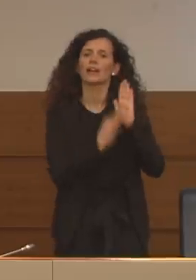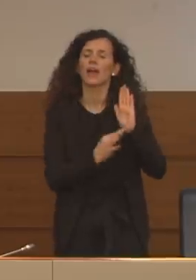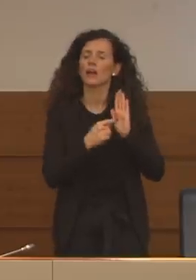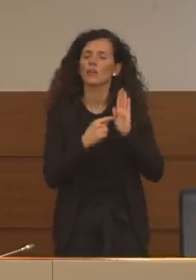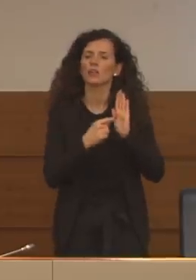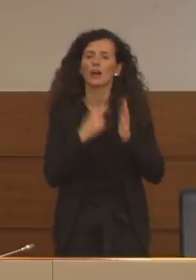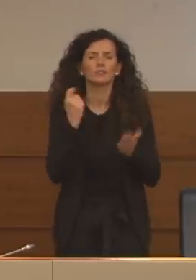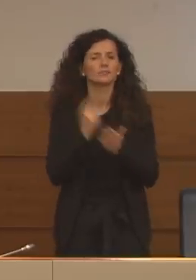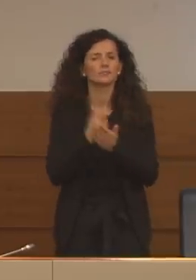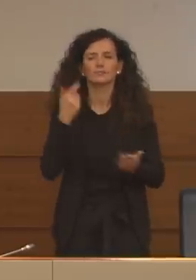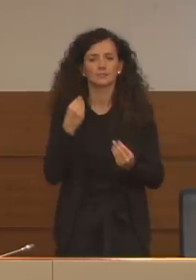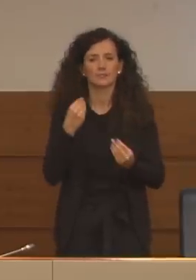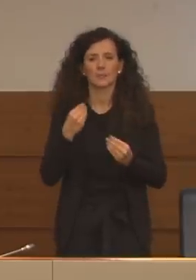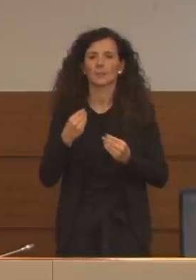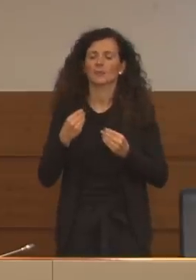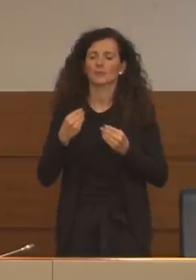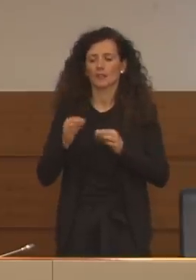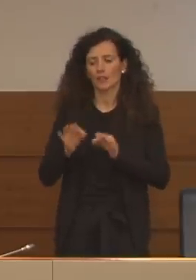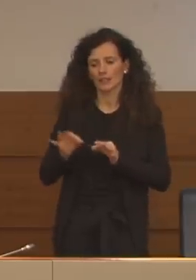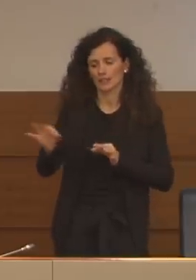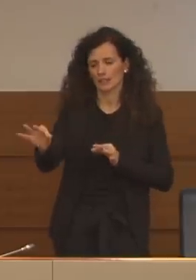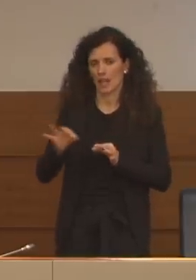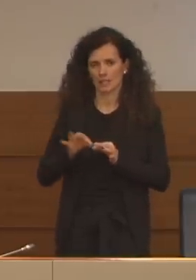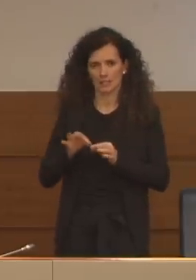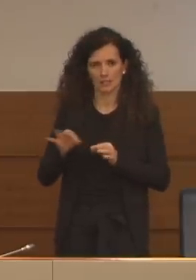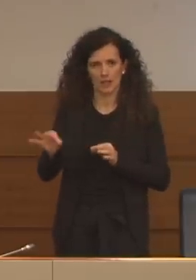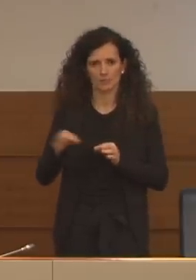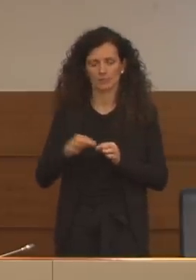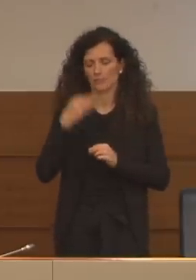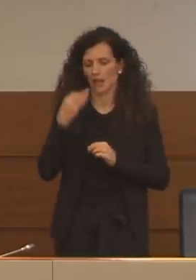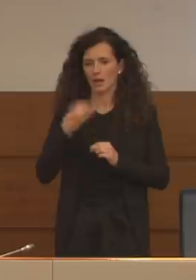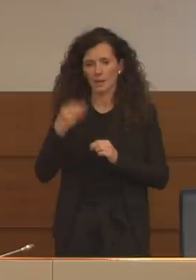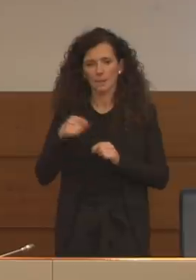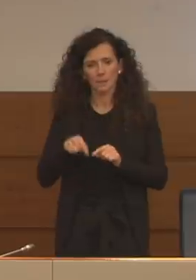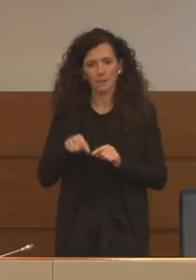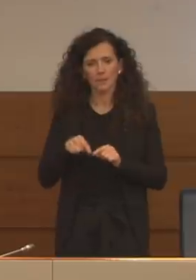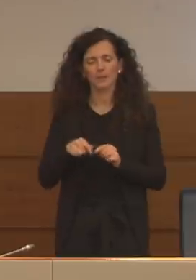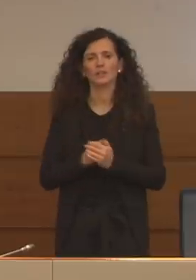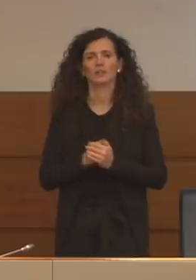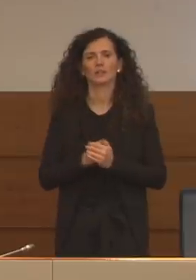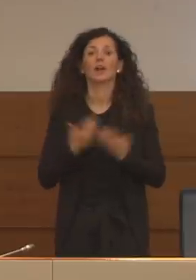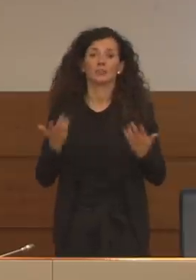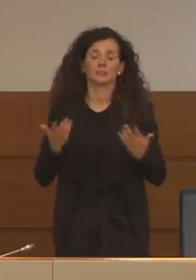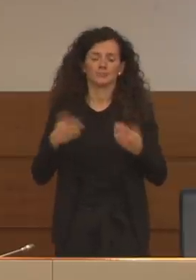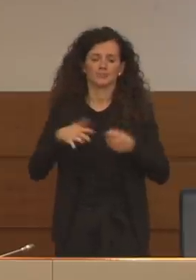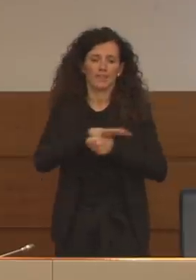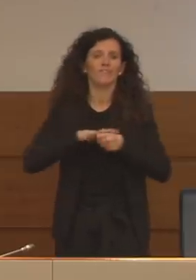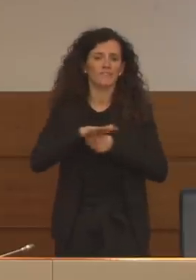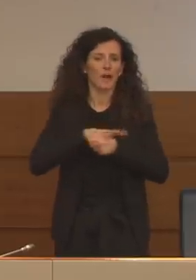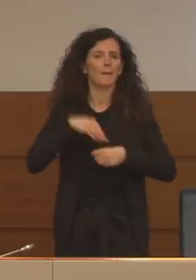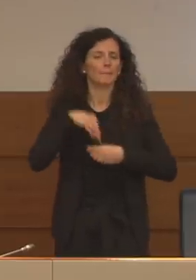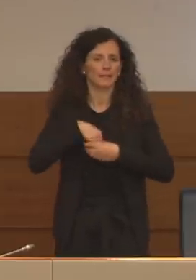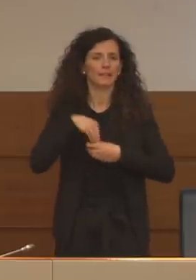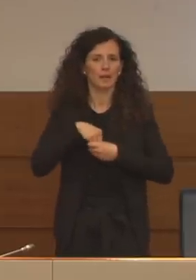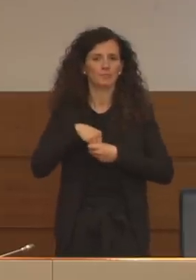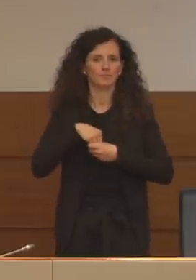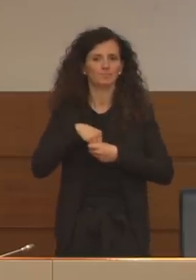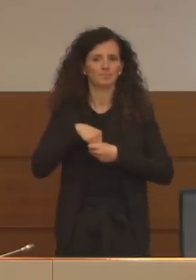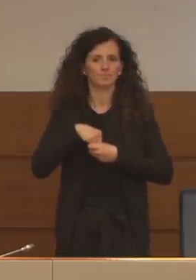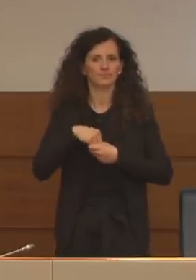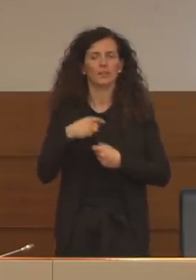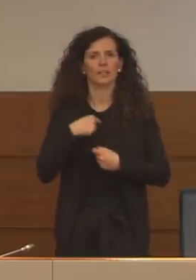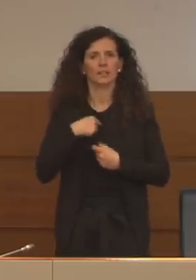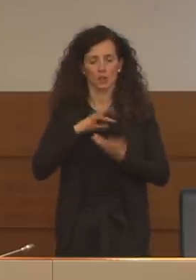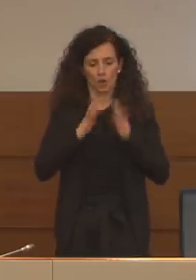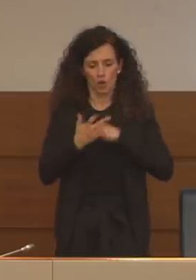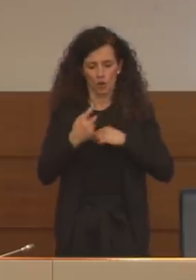è mantenere le distanze anche in famiglia io mi sono permesso di impormi